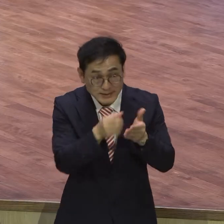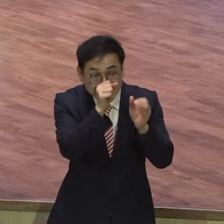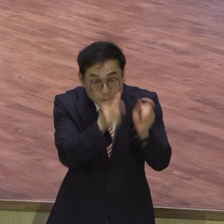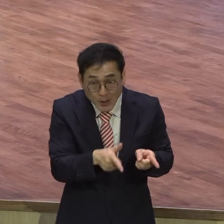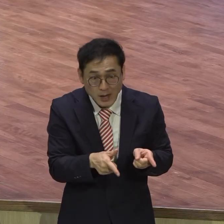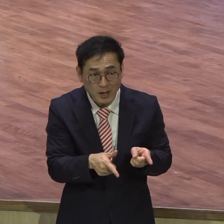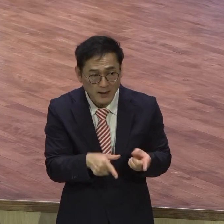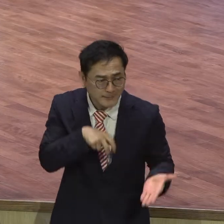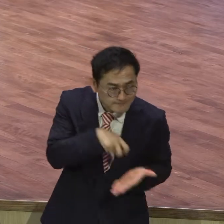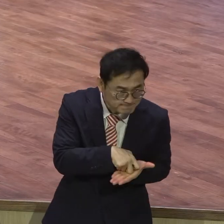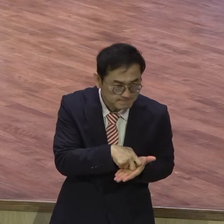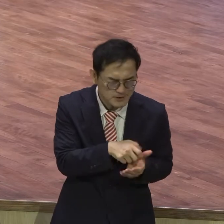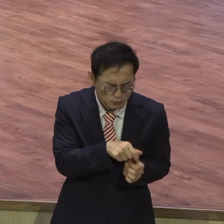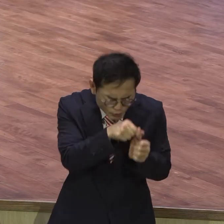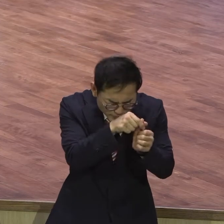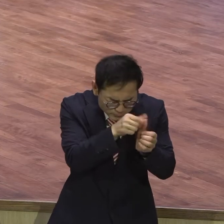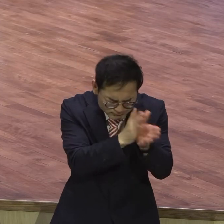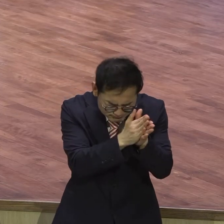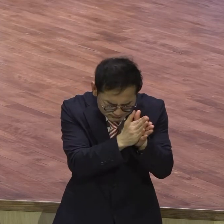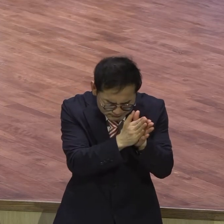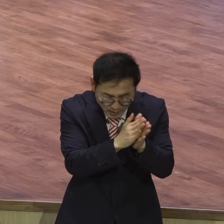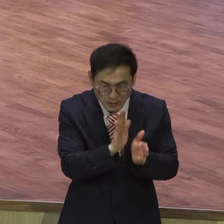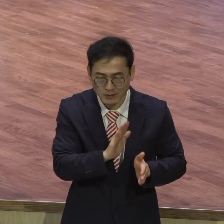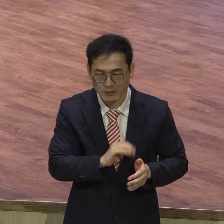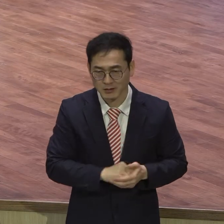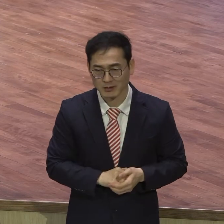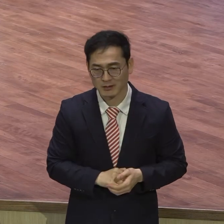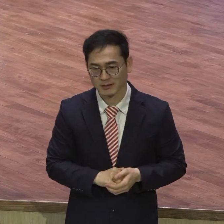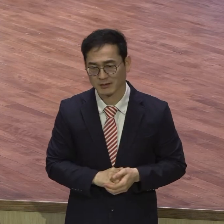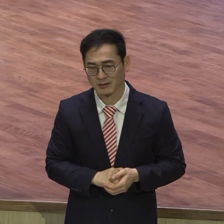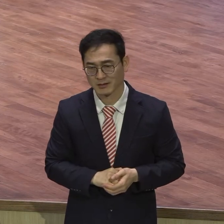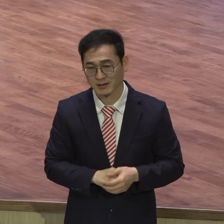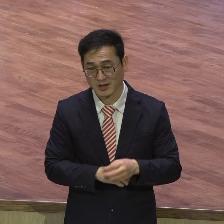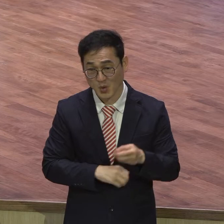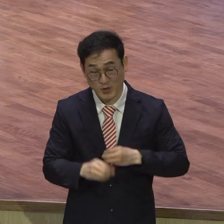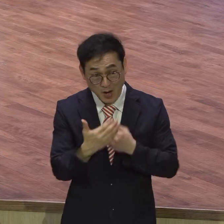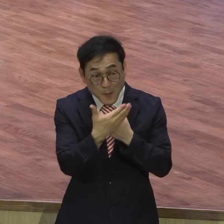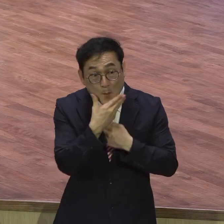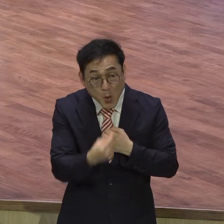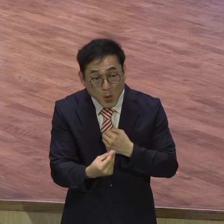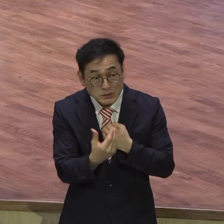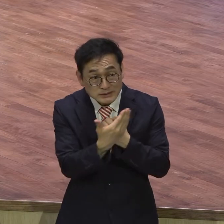놀라운 구원의 기회를 이들은 발로 차버려